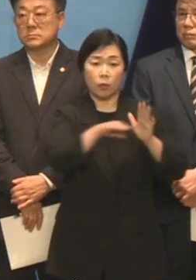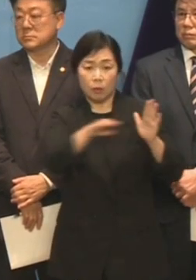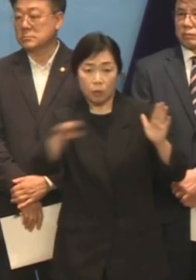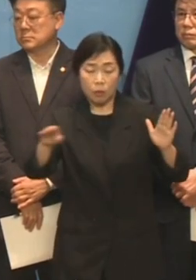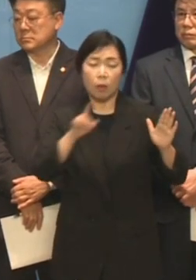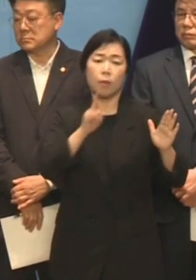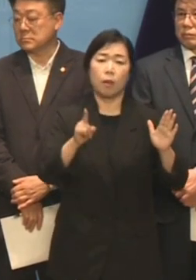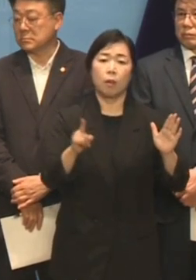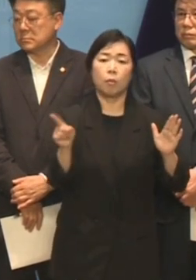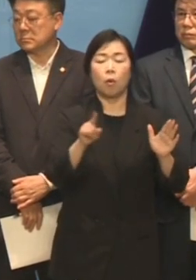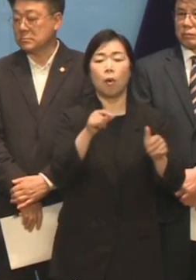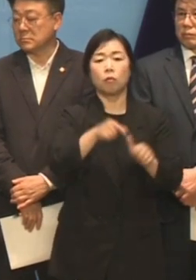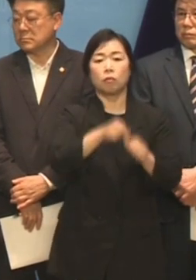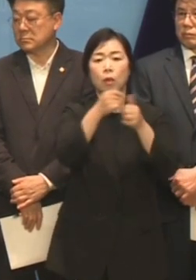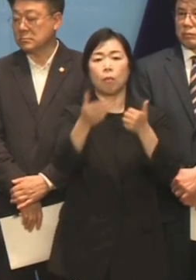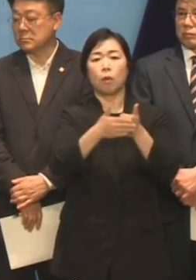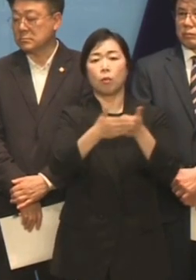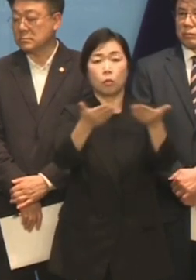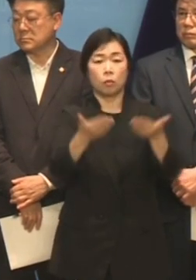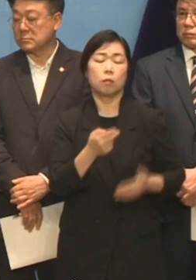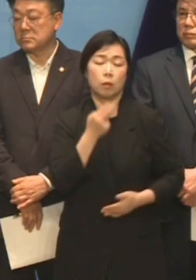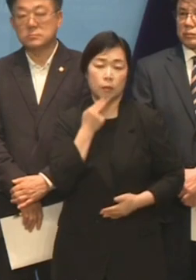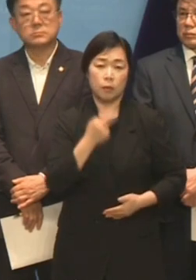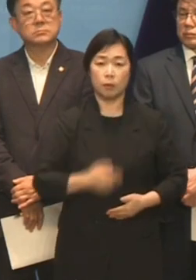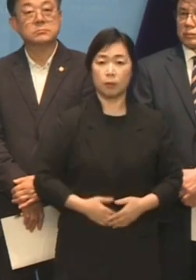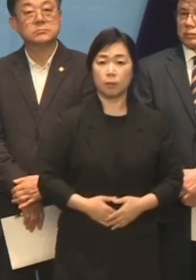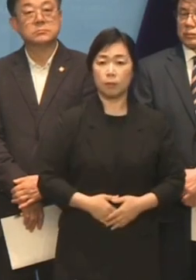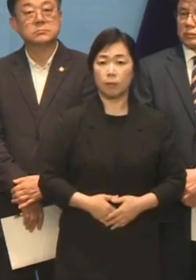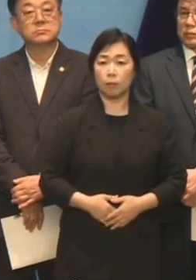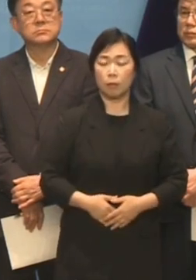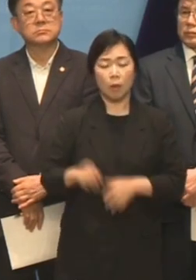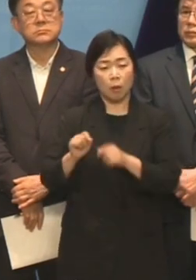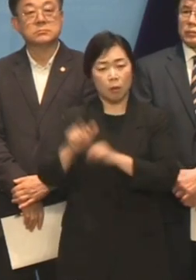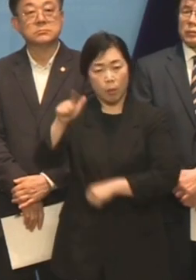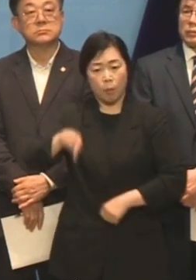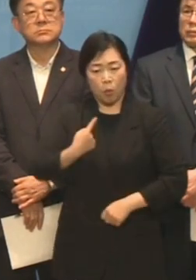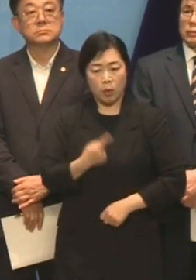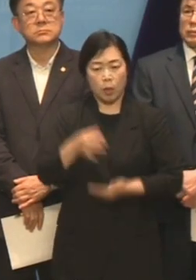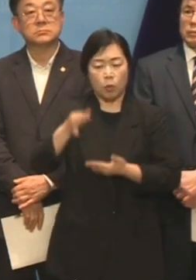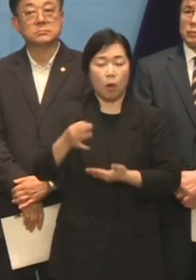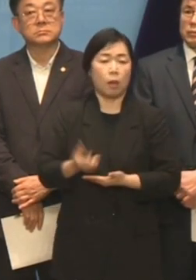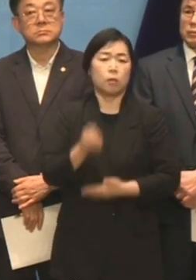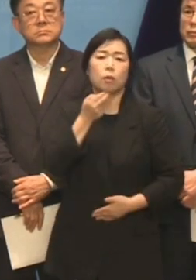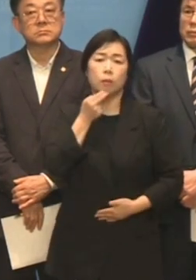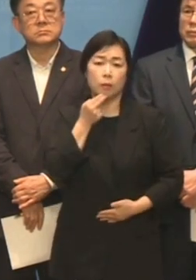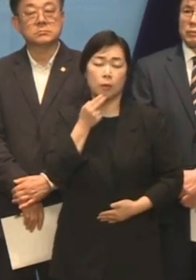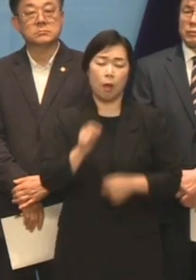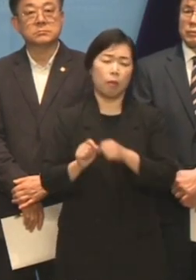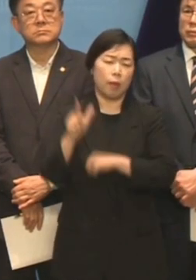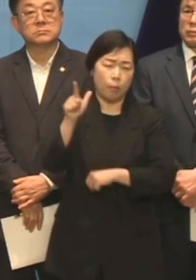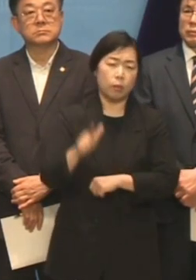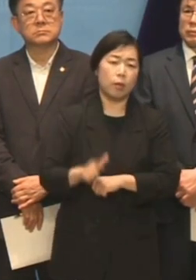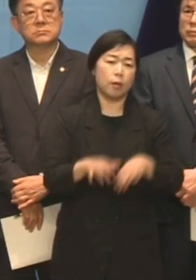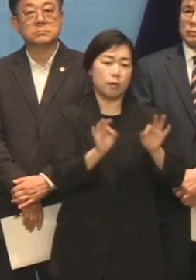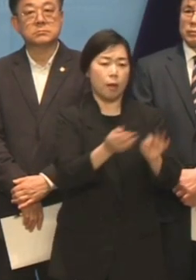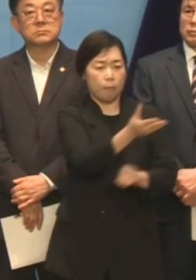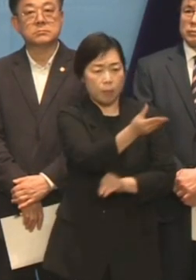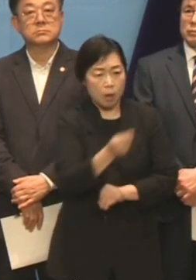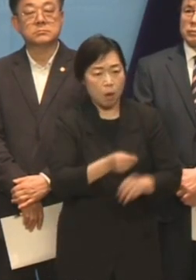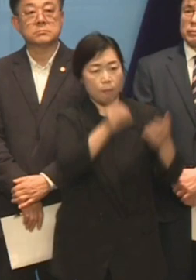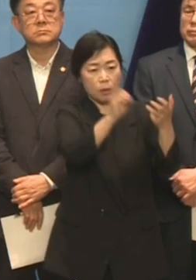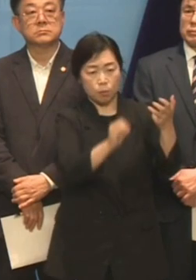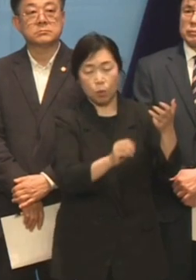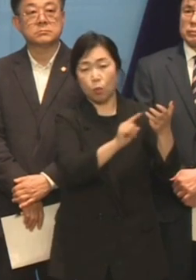두고 아무런 대책이 없습니다. 현재로서는. 이분들 대부분이 자기 자본이 많은 분들이 아니세요. 80% 이상이